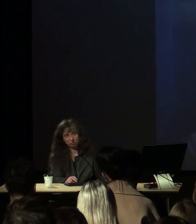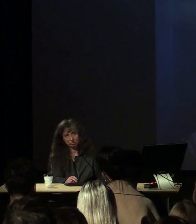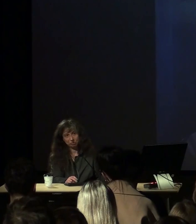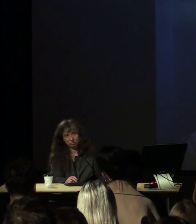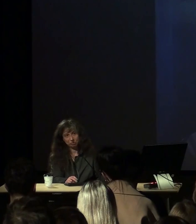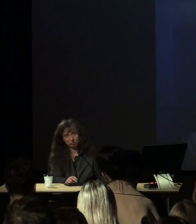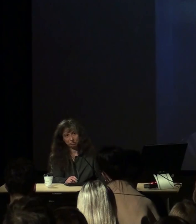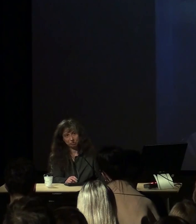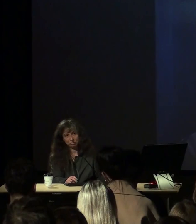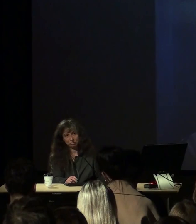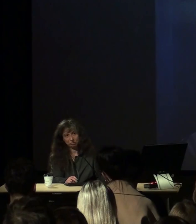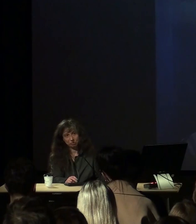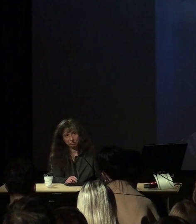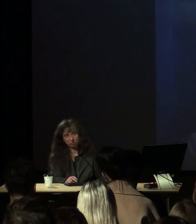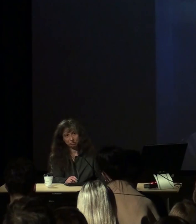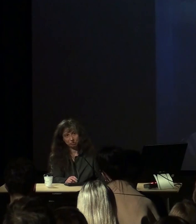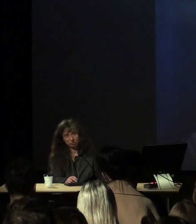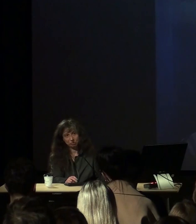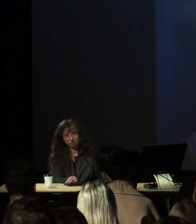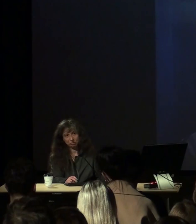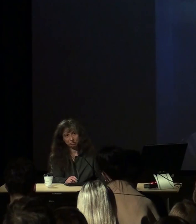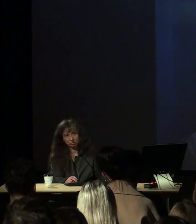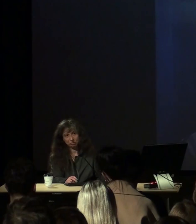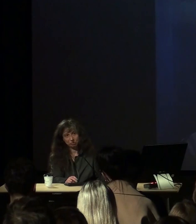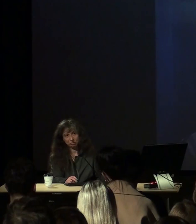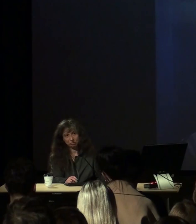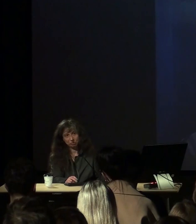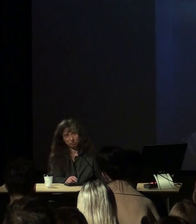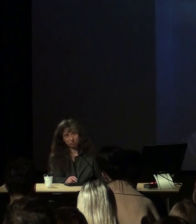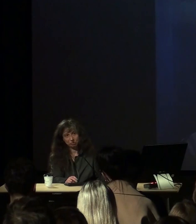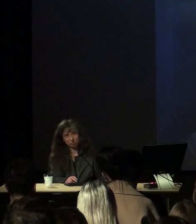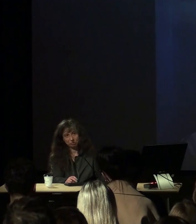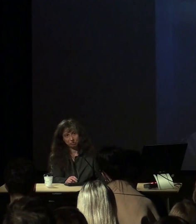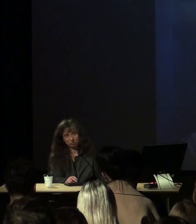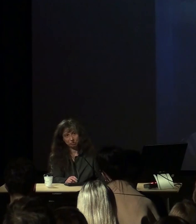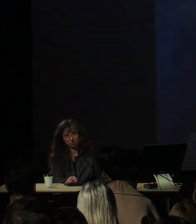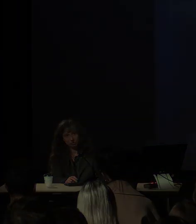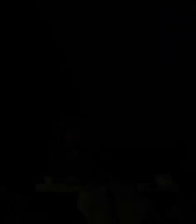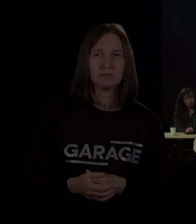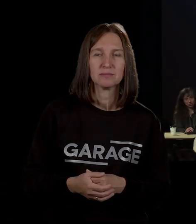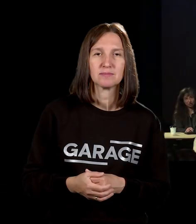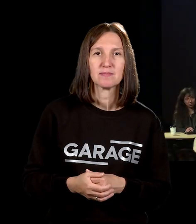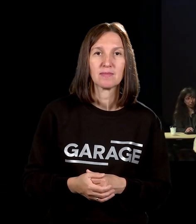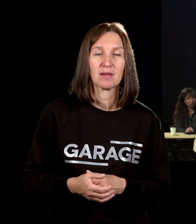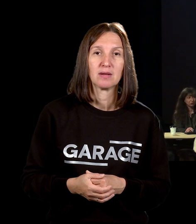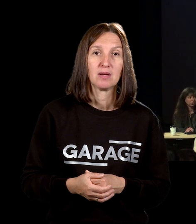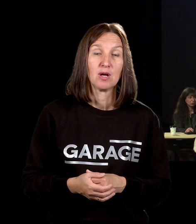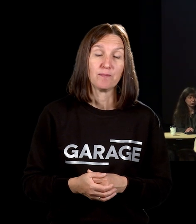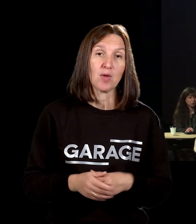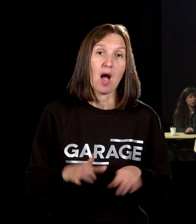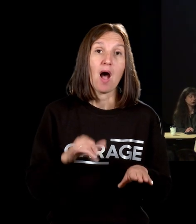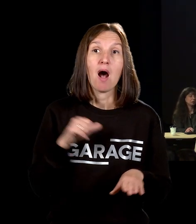так как будто сквозь его кожу просвечивают жилы и извилины мозга. Вокруг глаз темные круги. Примерно этого